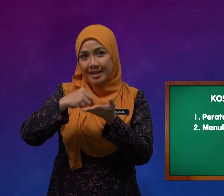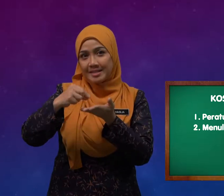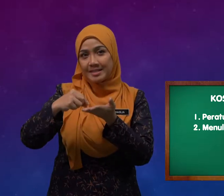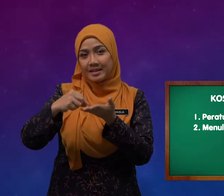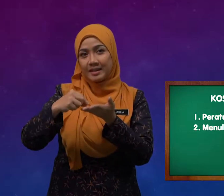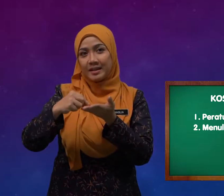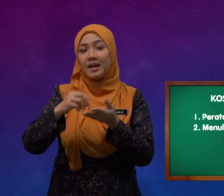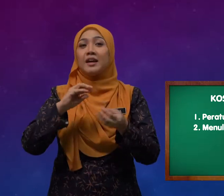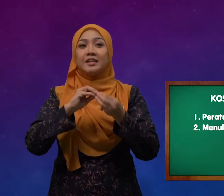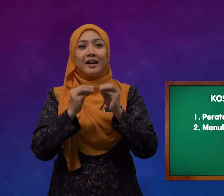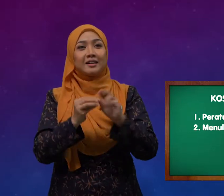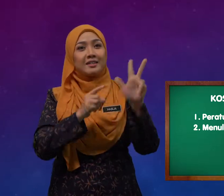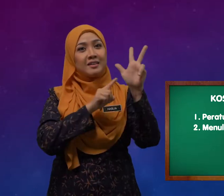menulis, yang ketiga,